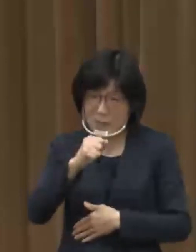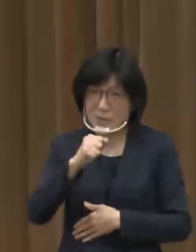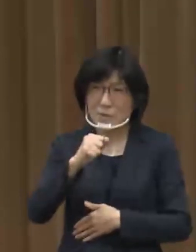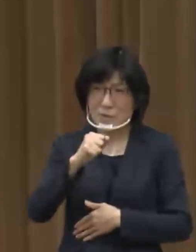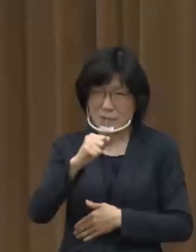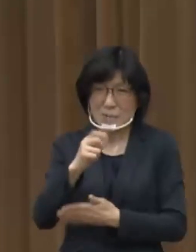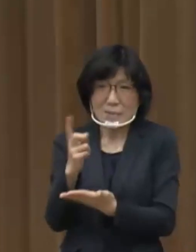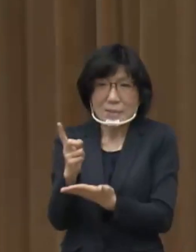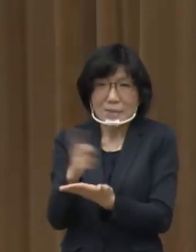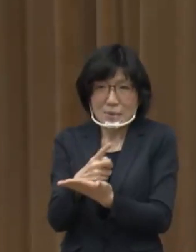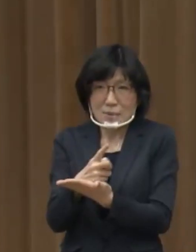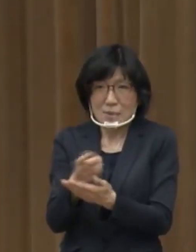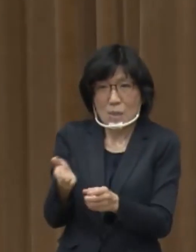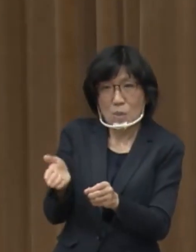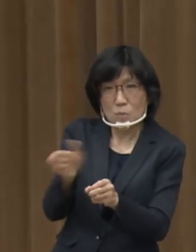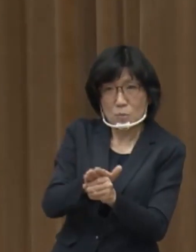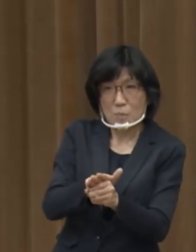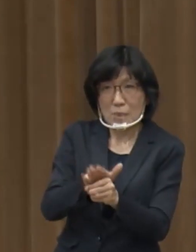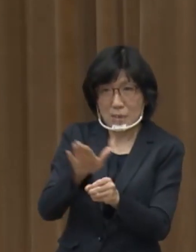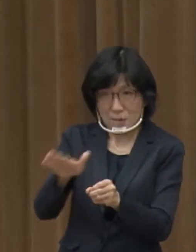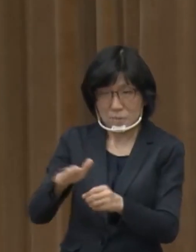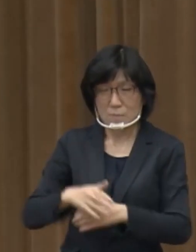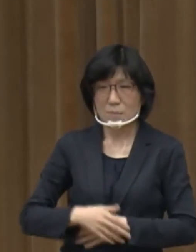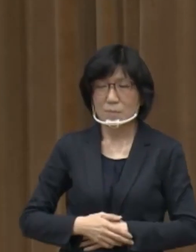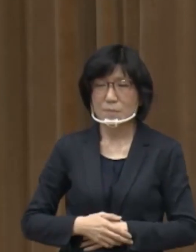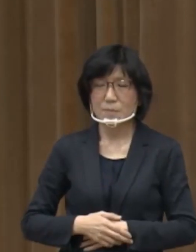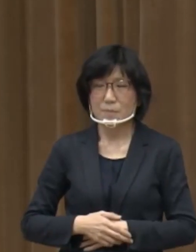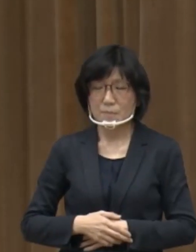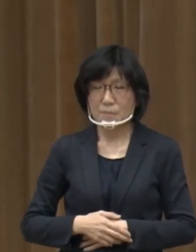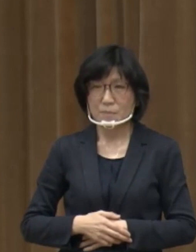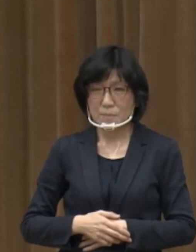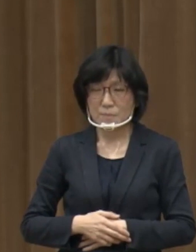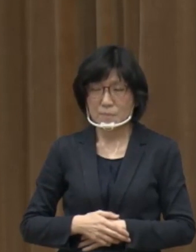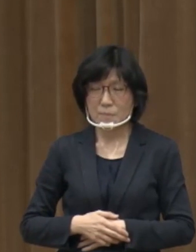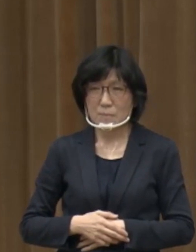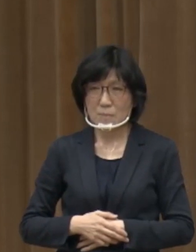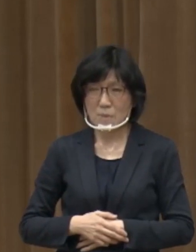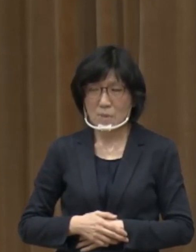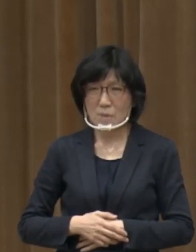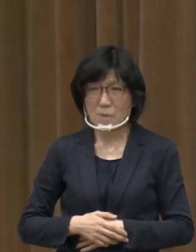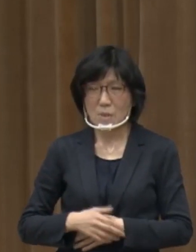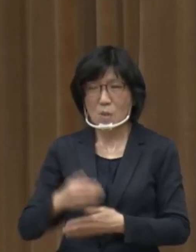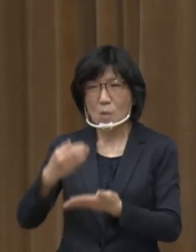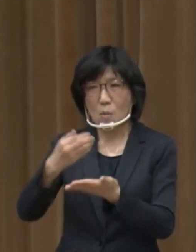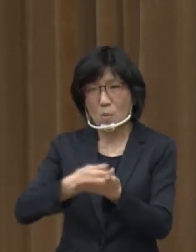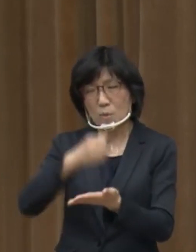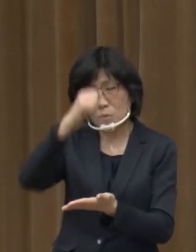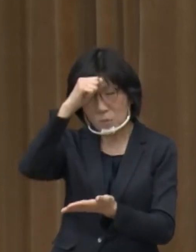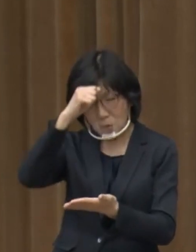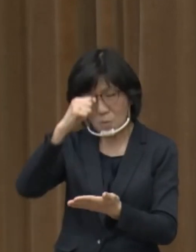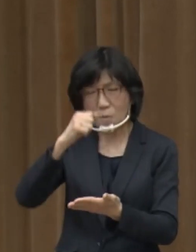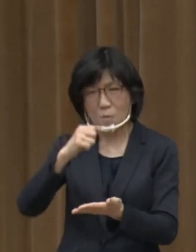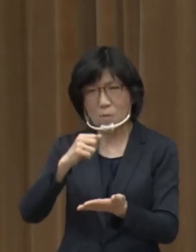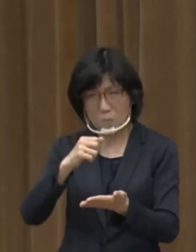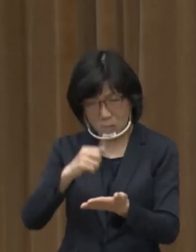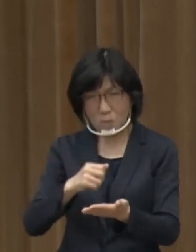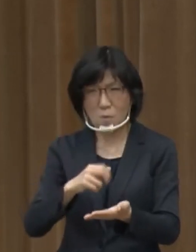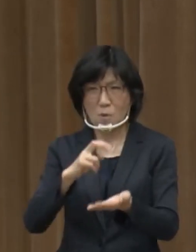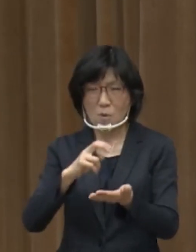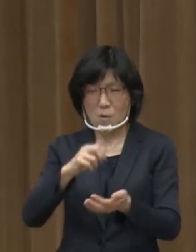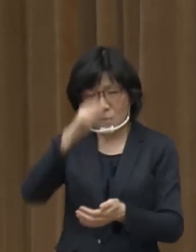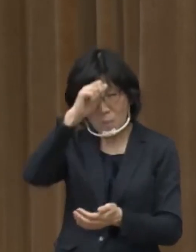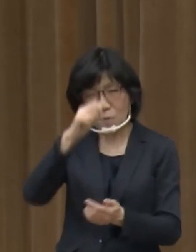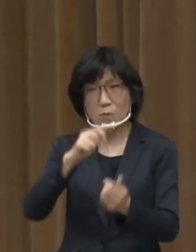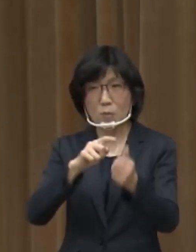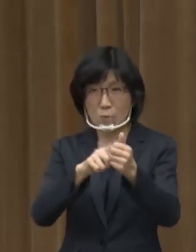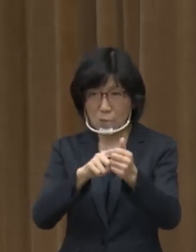針というのが含まれています。症例集には実際に後遺症の患者さんを診療した各診